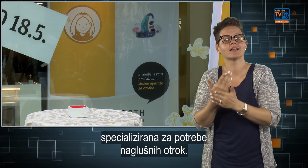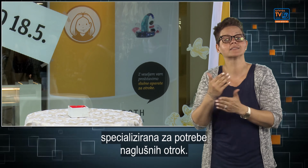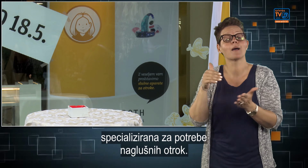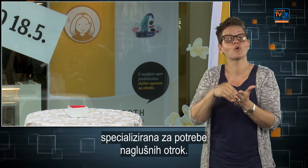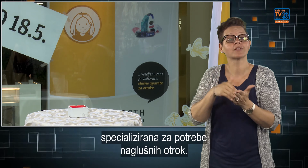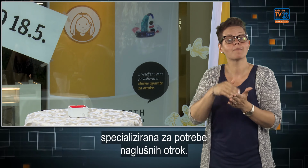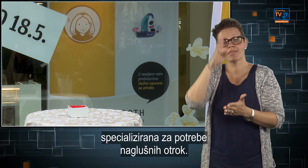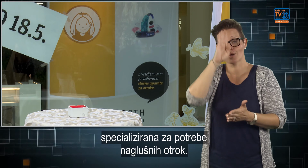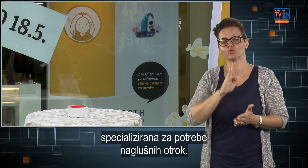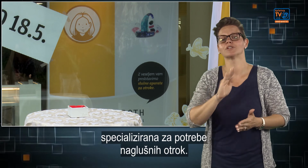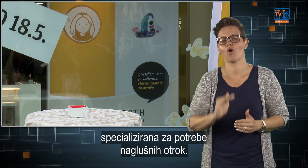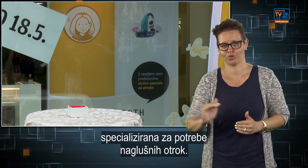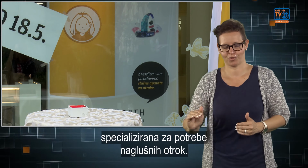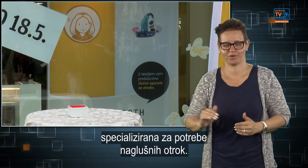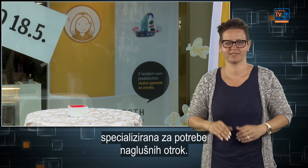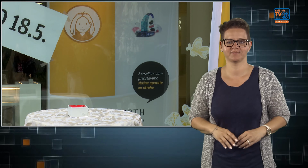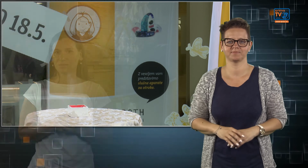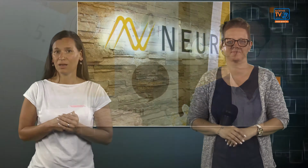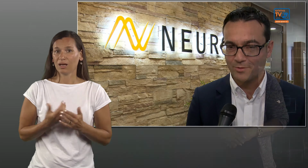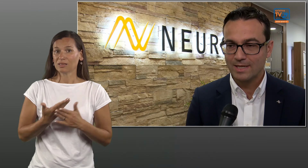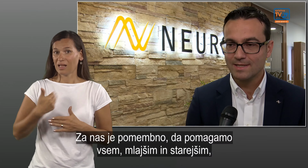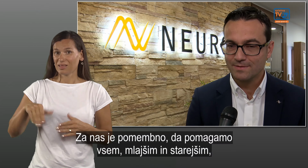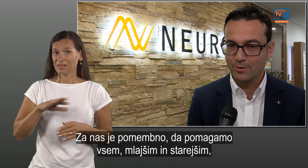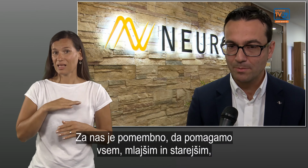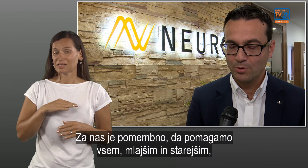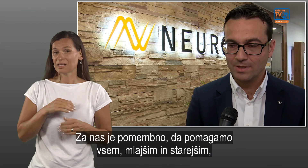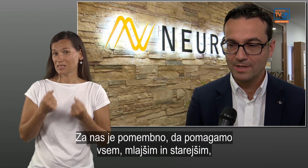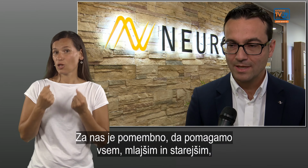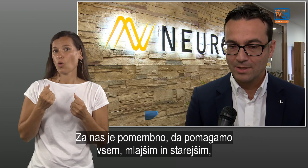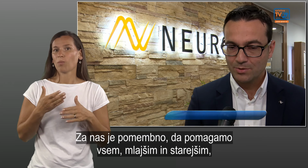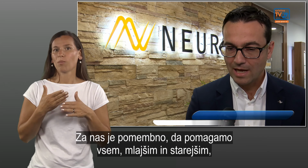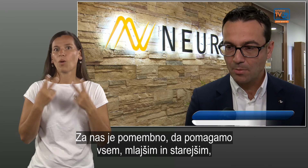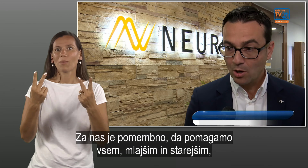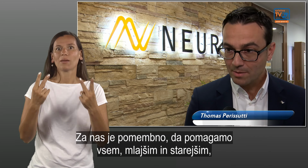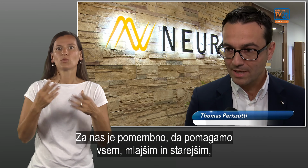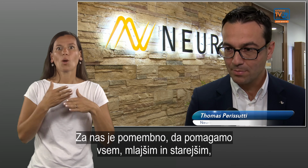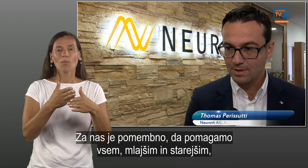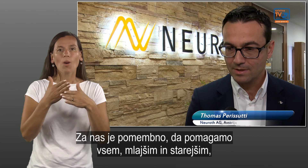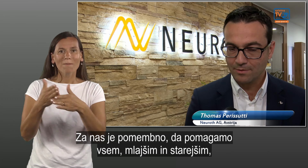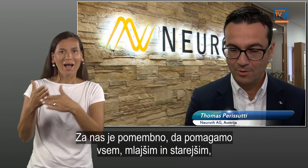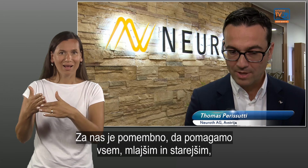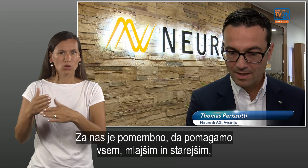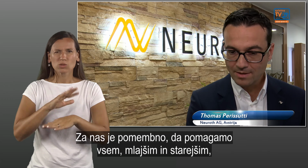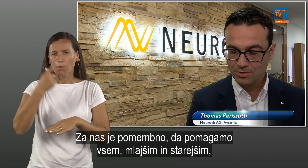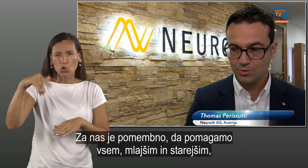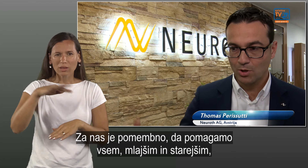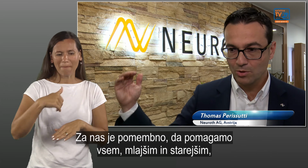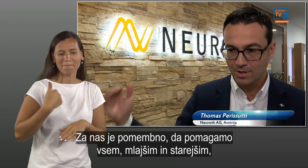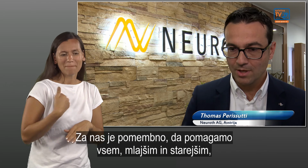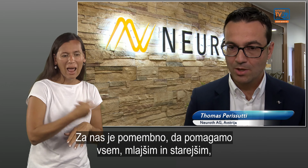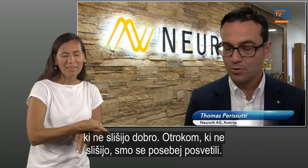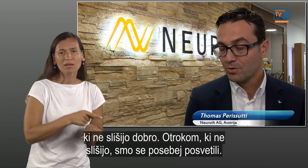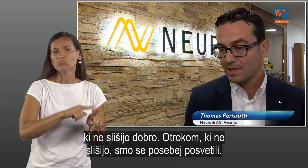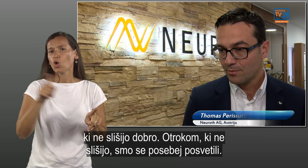potrebe naglušnih otrok. For us it is very important to help all the people from young to